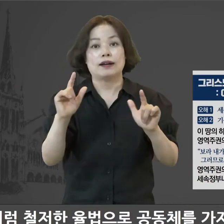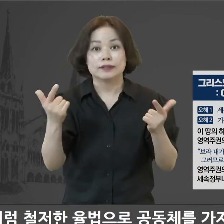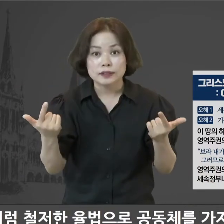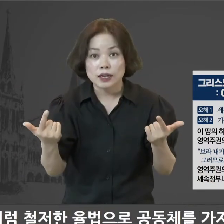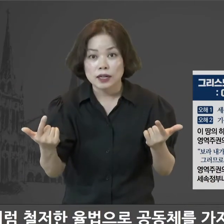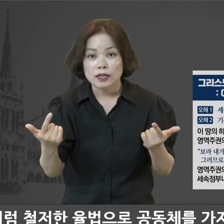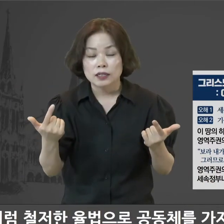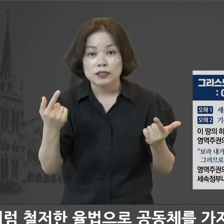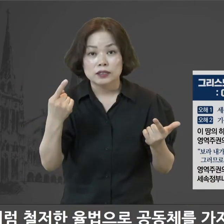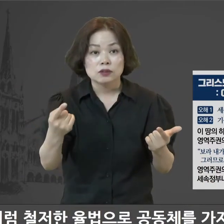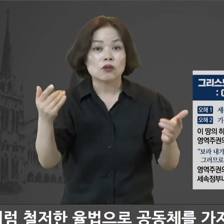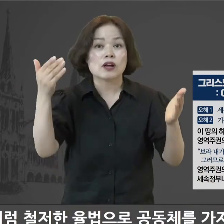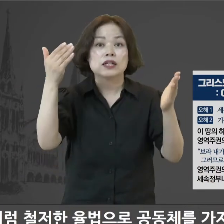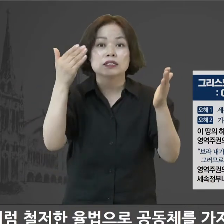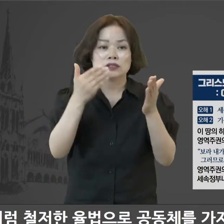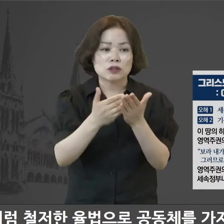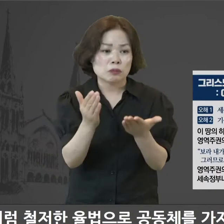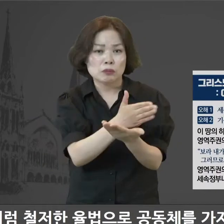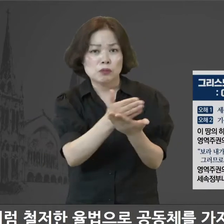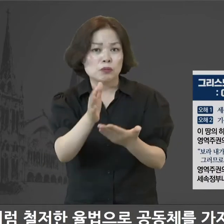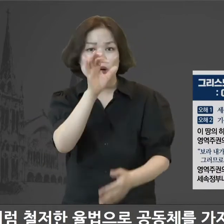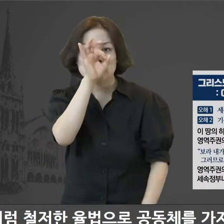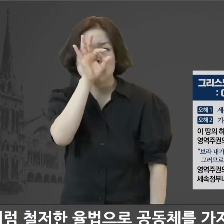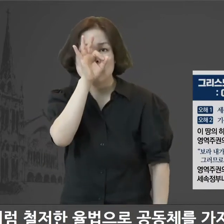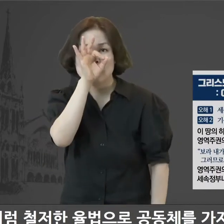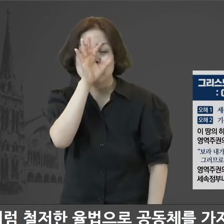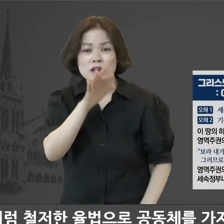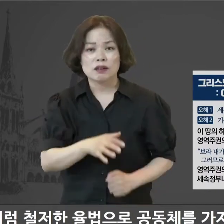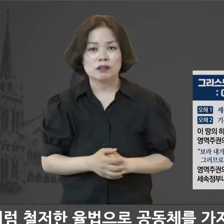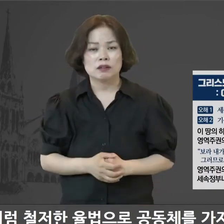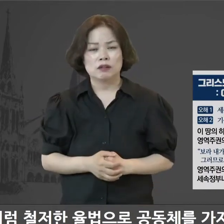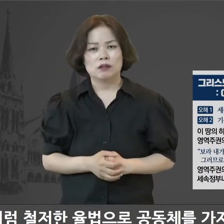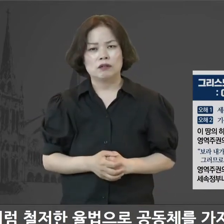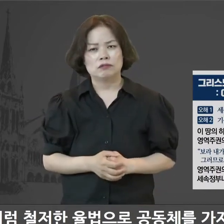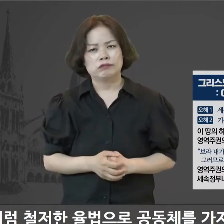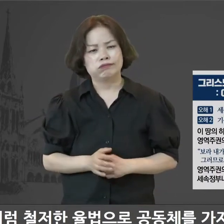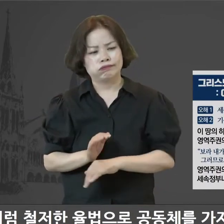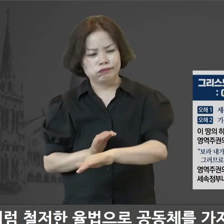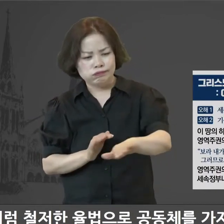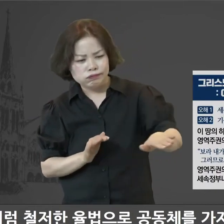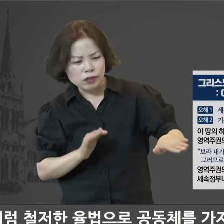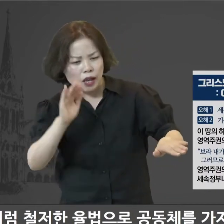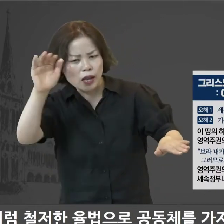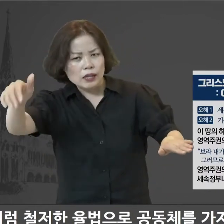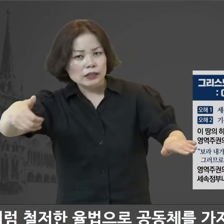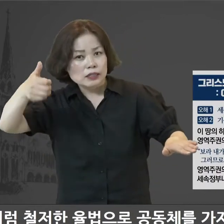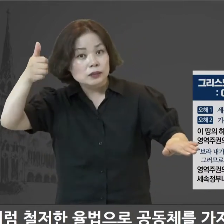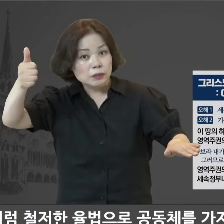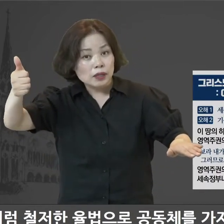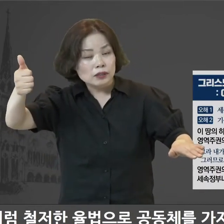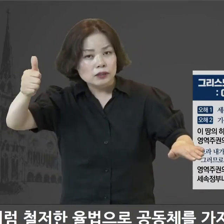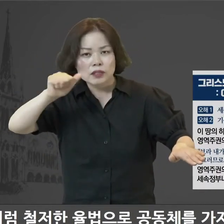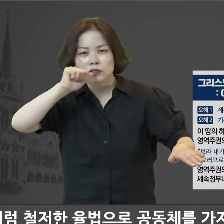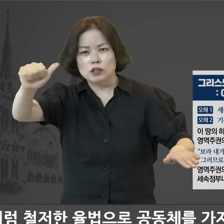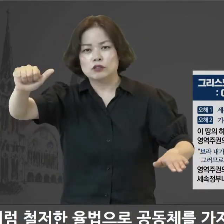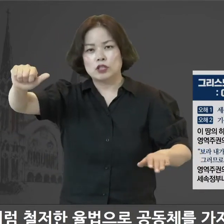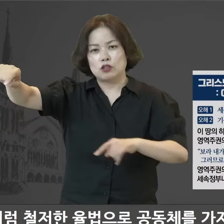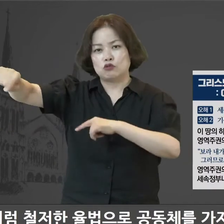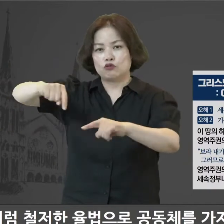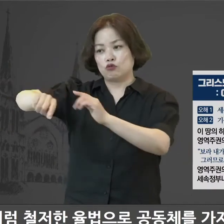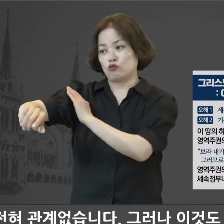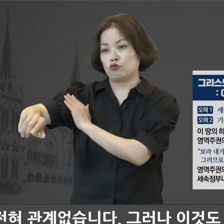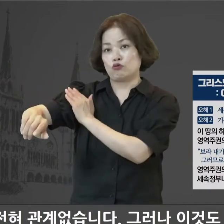근데 이것조차도 구분을 못하는 거예요. 그래서 제가 얘기하는 거예요. 우리가 하나님의 절대주권